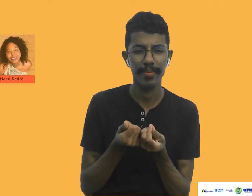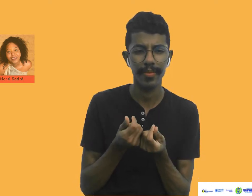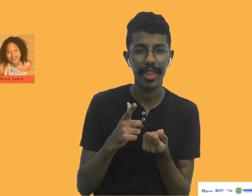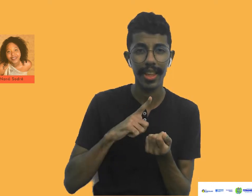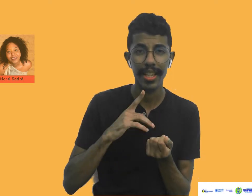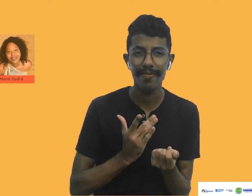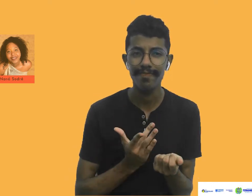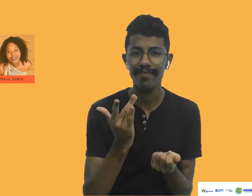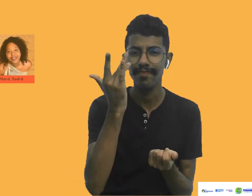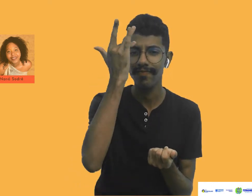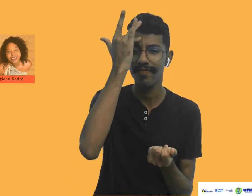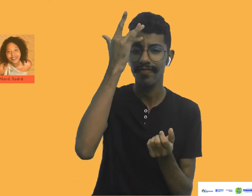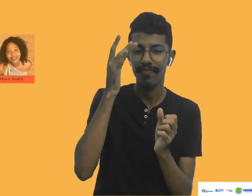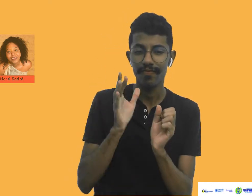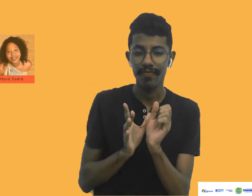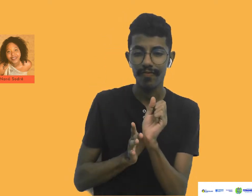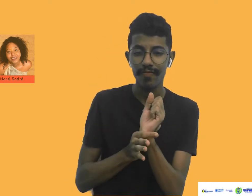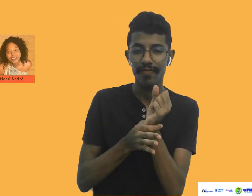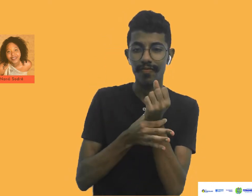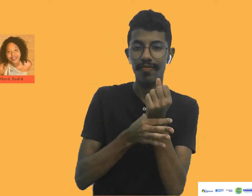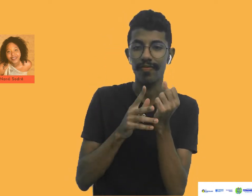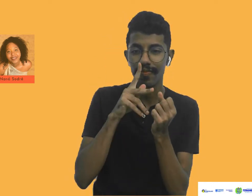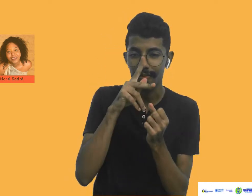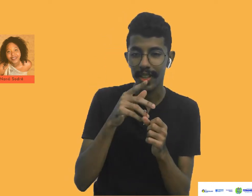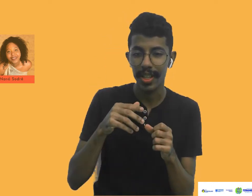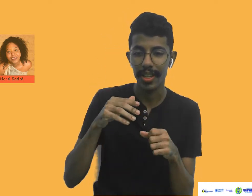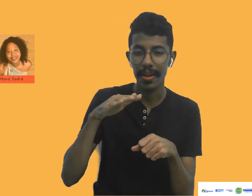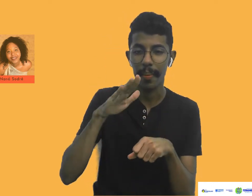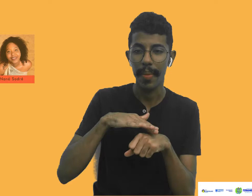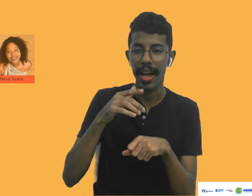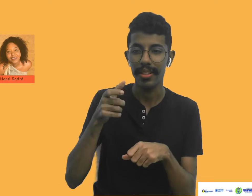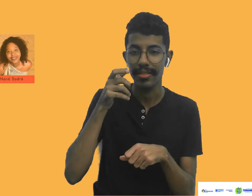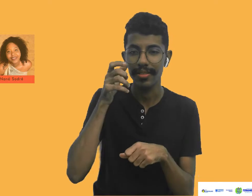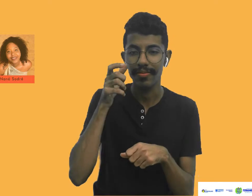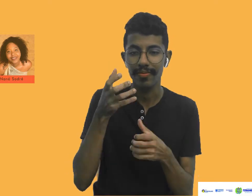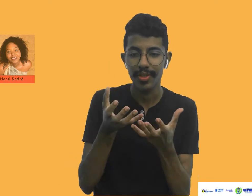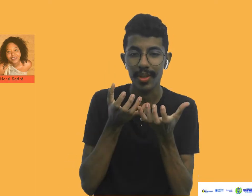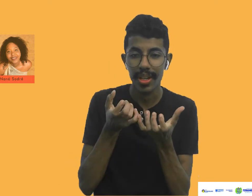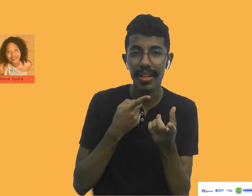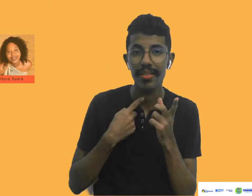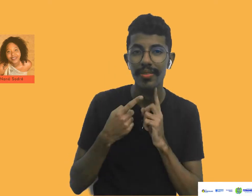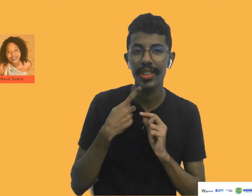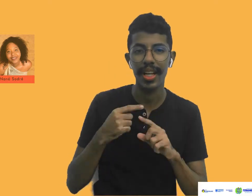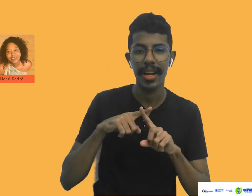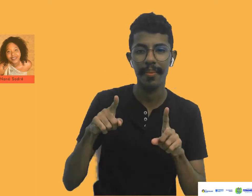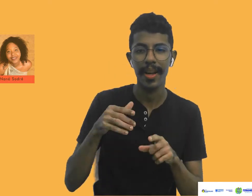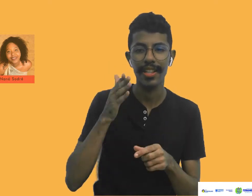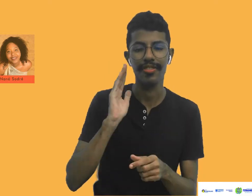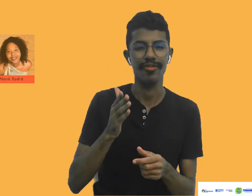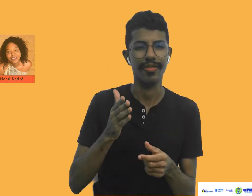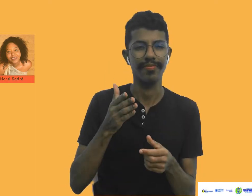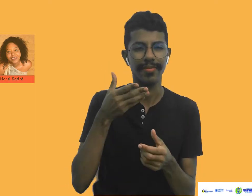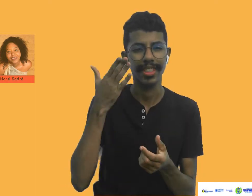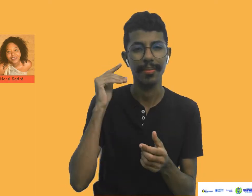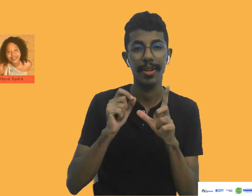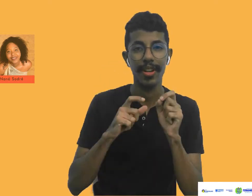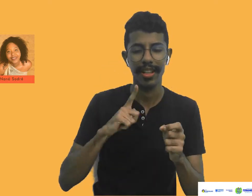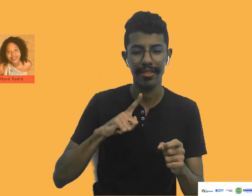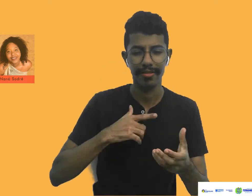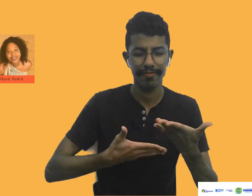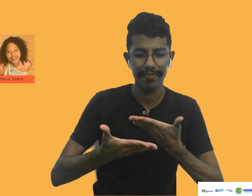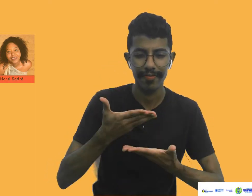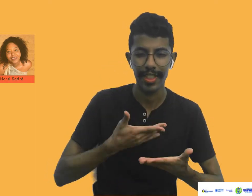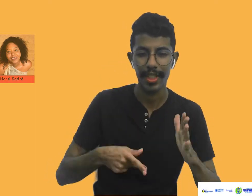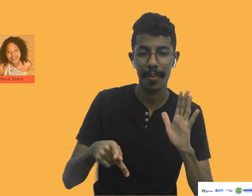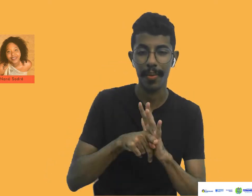sem um amadurecimento, um fortalecimento concreto do querer, mas de uma forma ou de outra eu sabia que tinha uma relação com